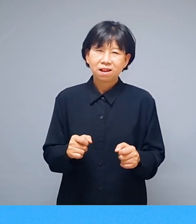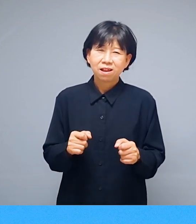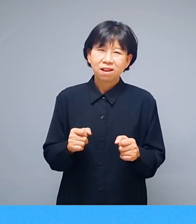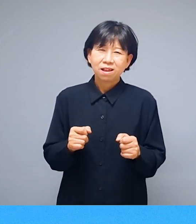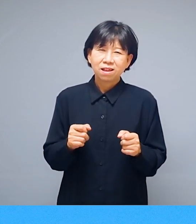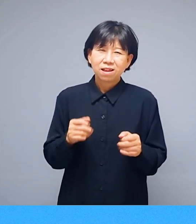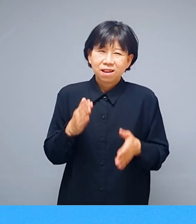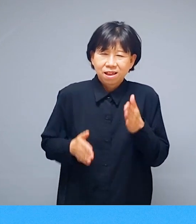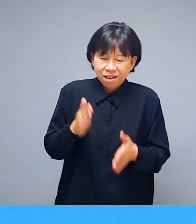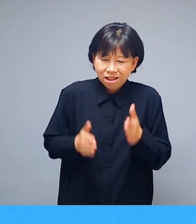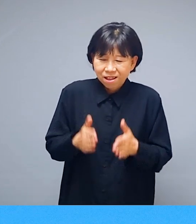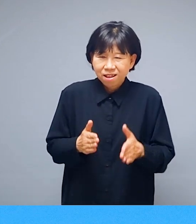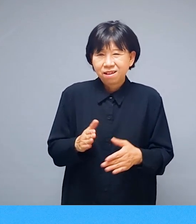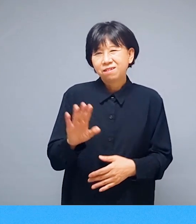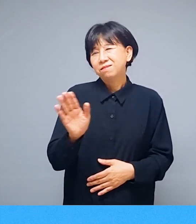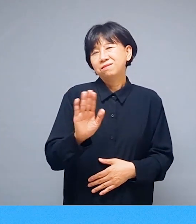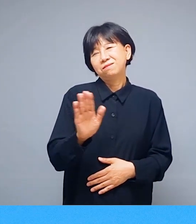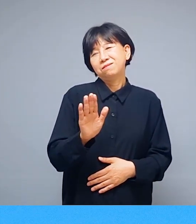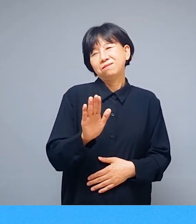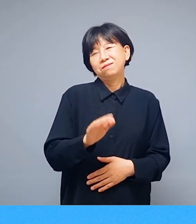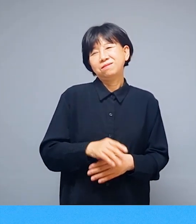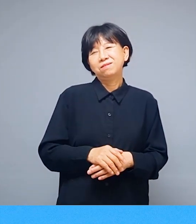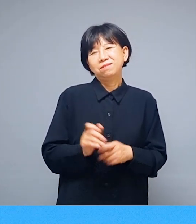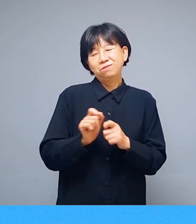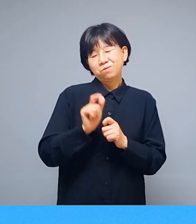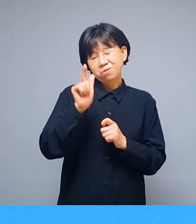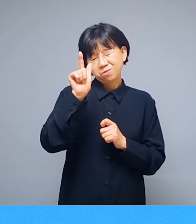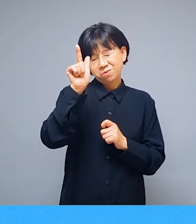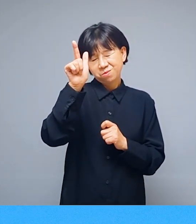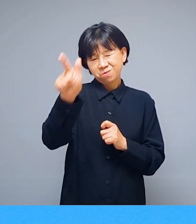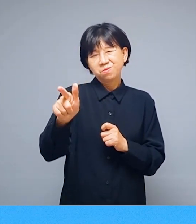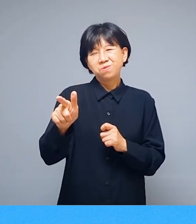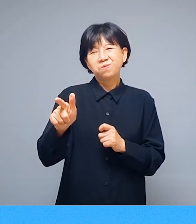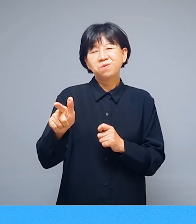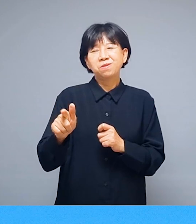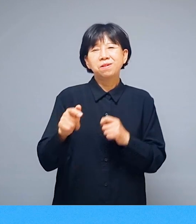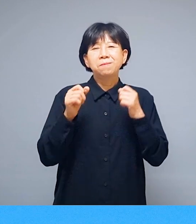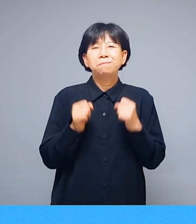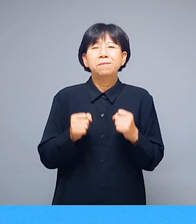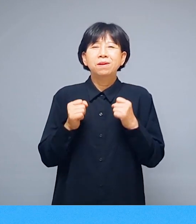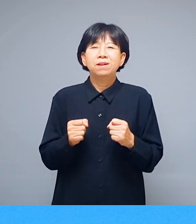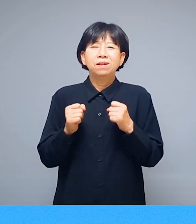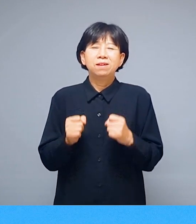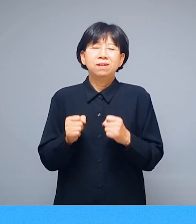않습니까? 신앙의 시작은 누구나 뜨겁고 감격스럽습니다.